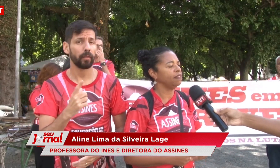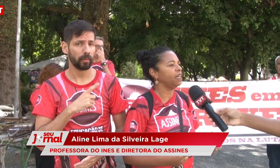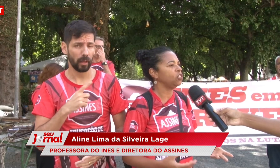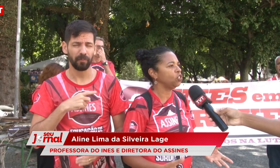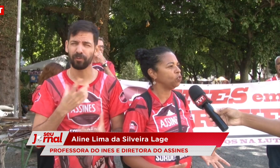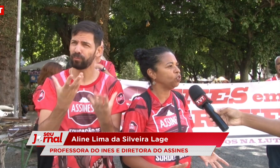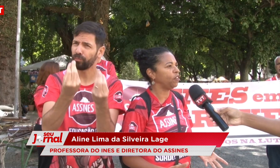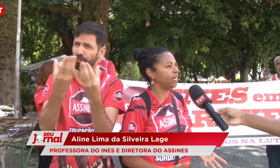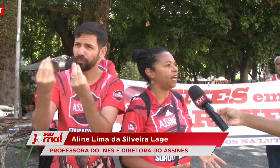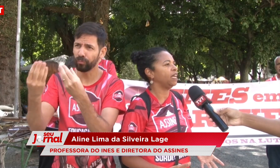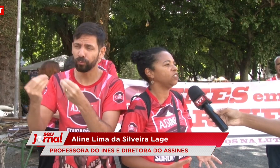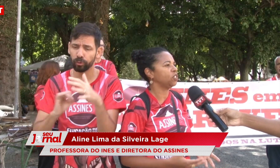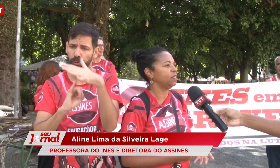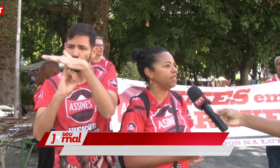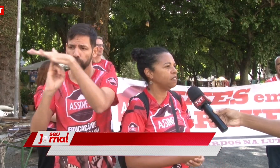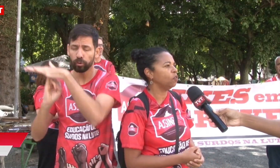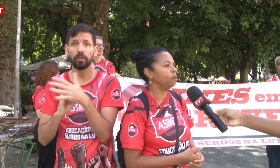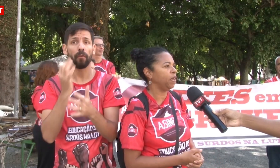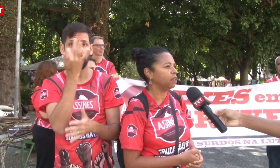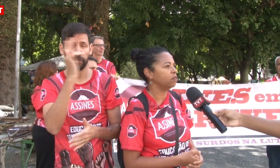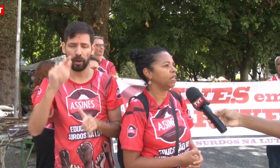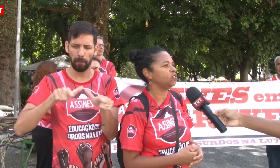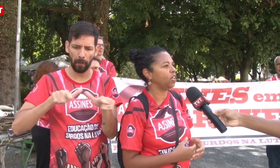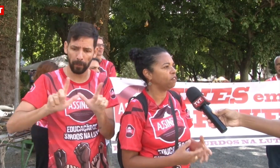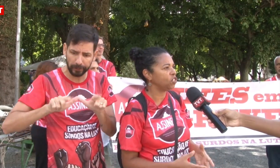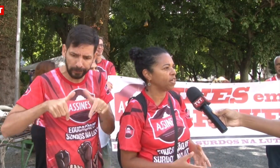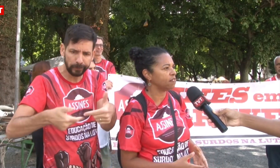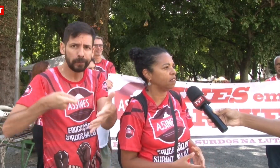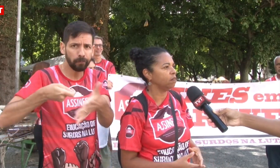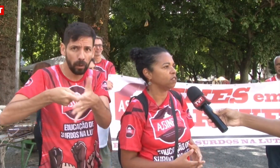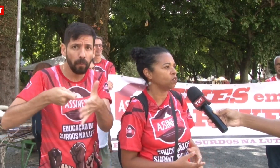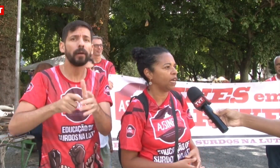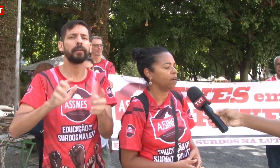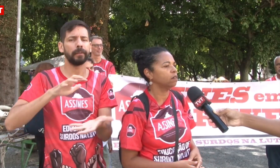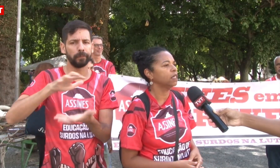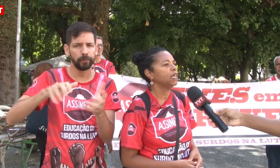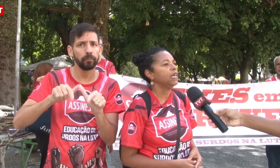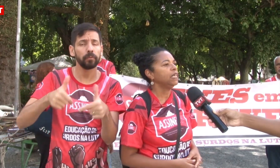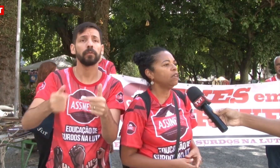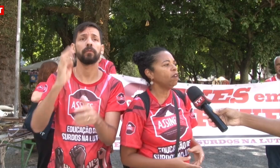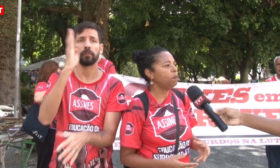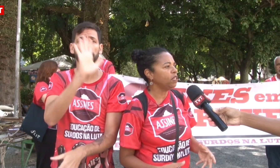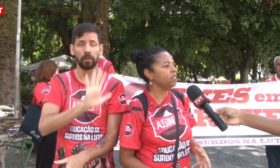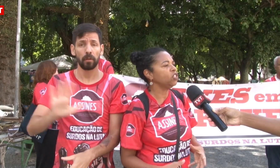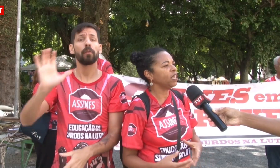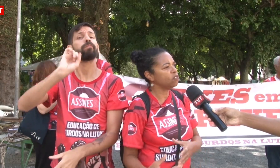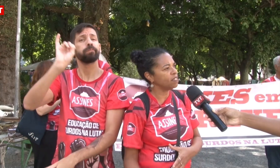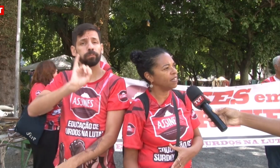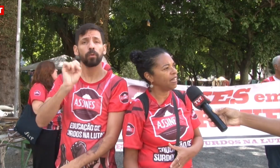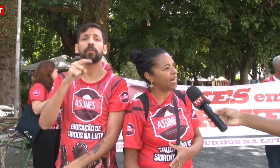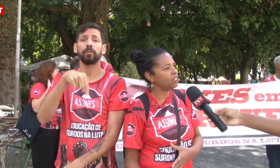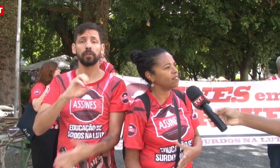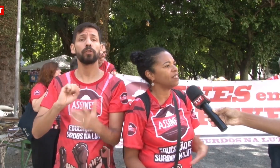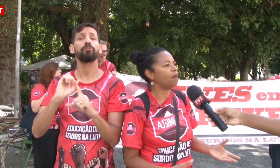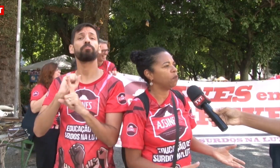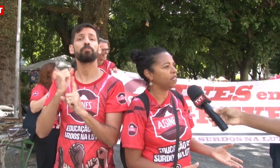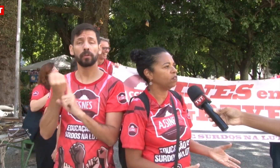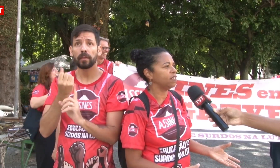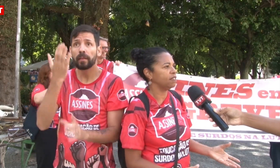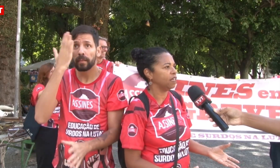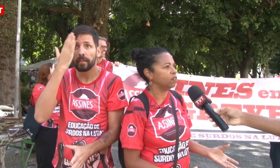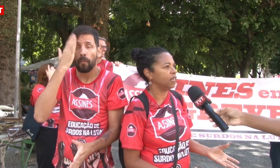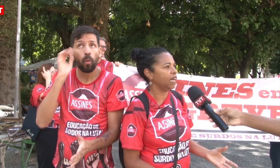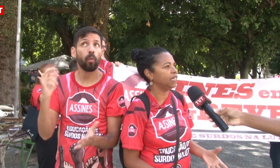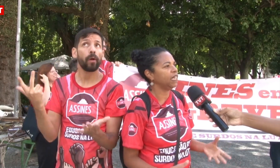somos centenas de institutos federais nesse movimento, né, de reivindicação nacional. Então, é importante que a sociedade saiba